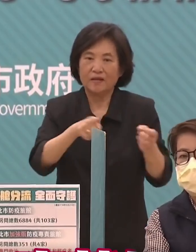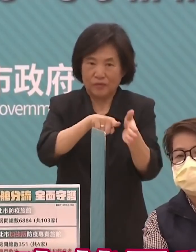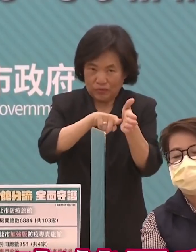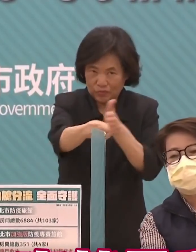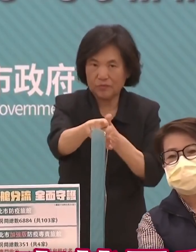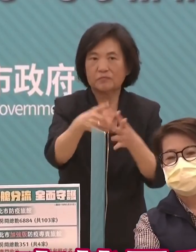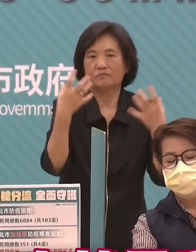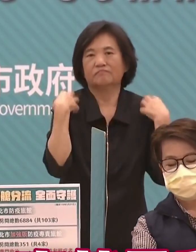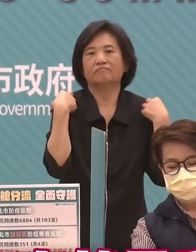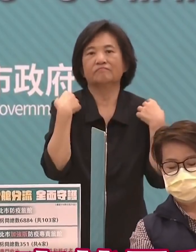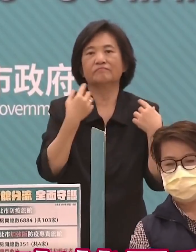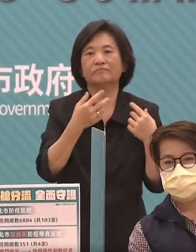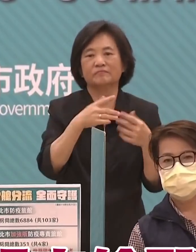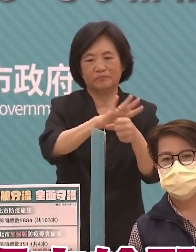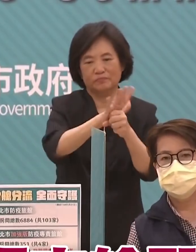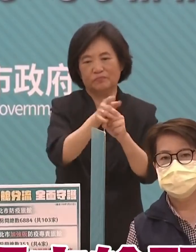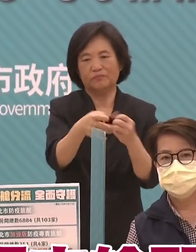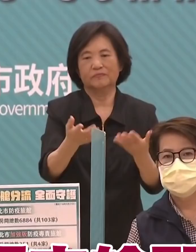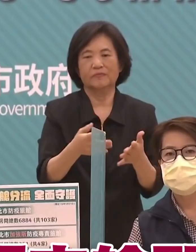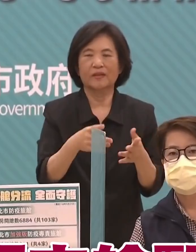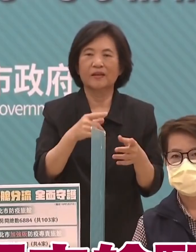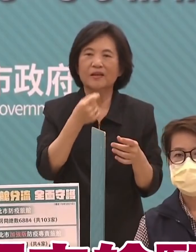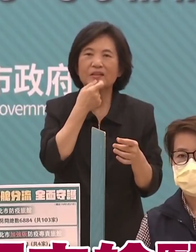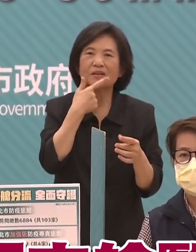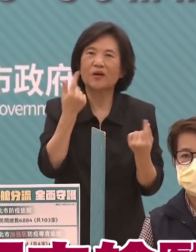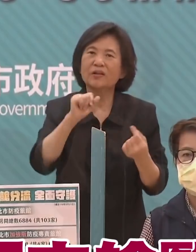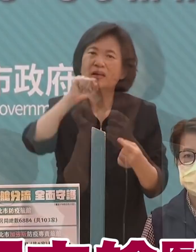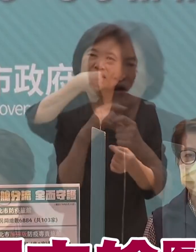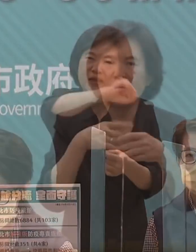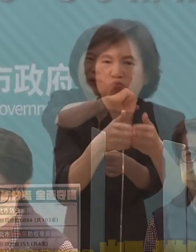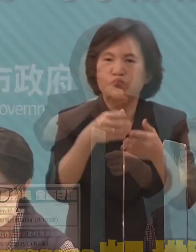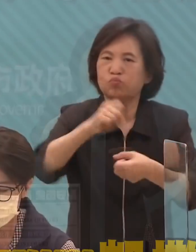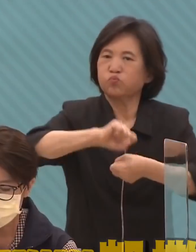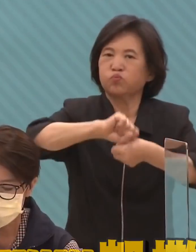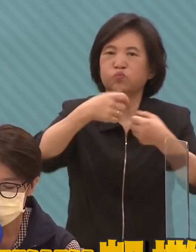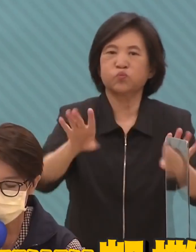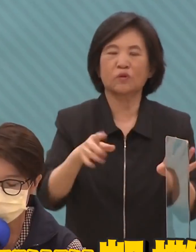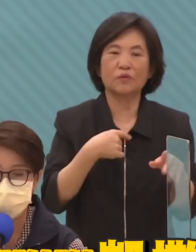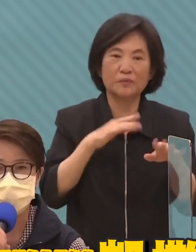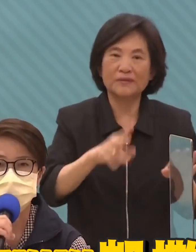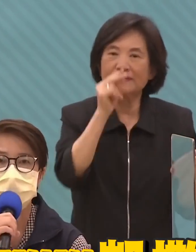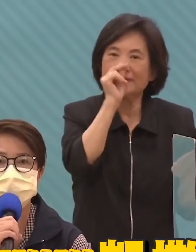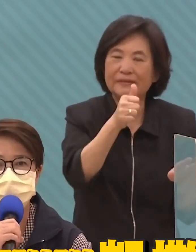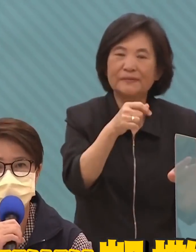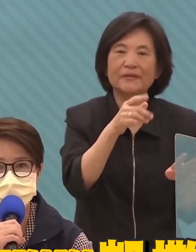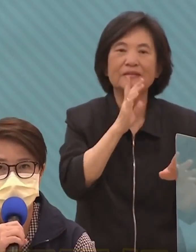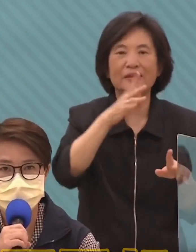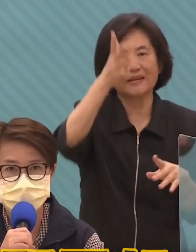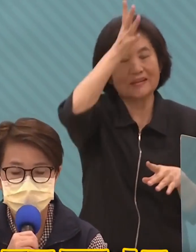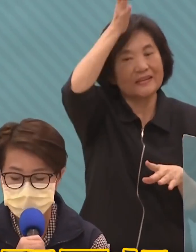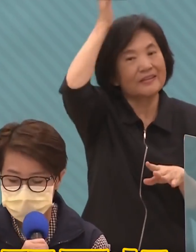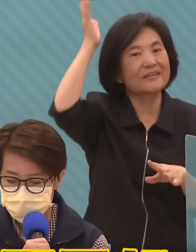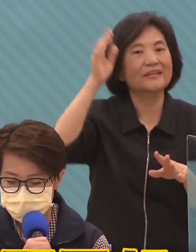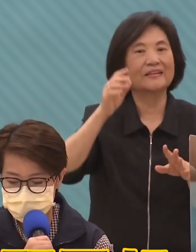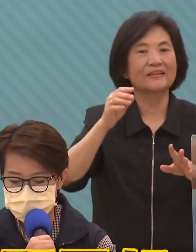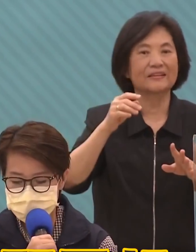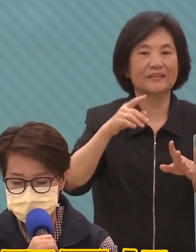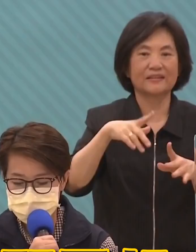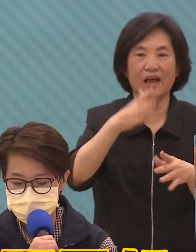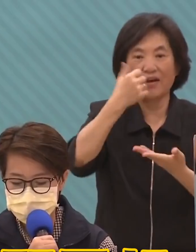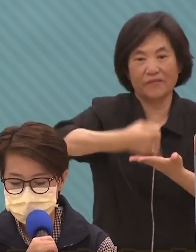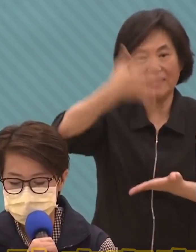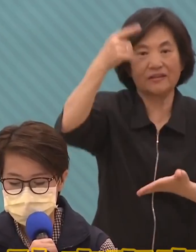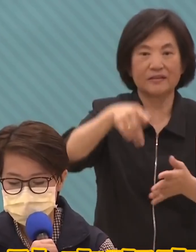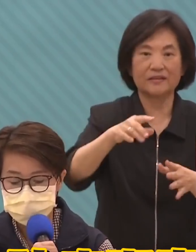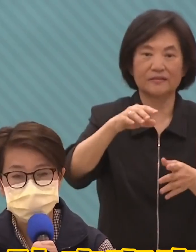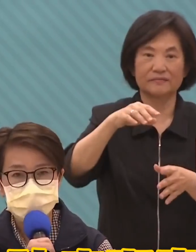白的讲哦，它就是我们台湾版的荒山医院。 特别今天要谢谢凯撒饭店，他们从即日